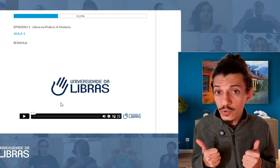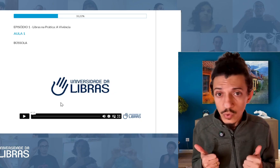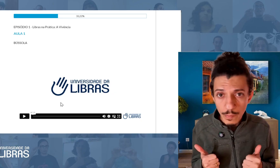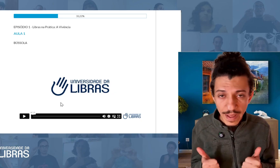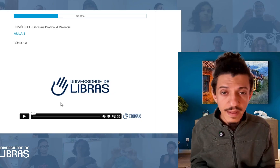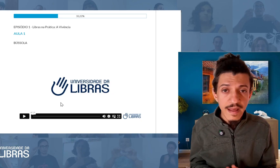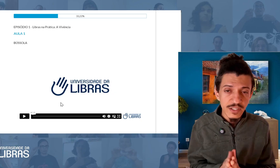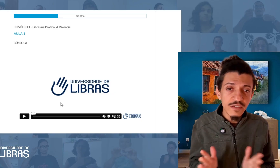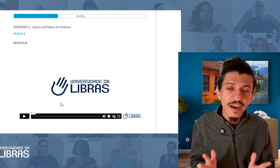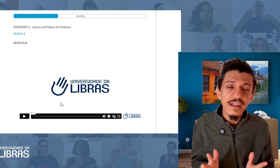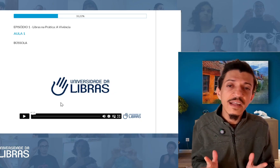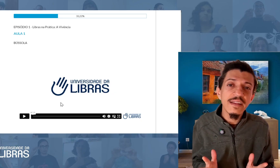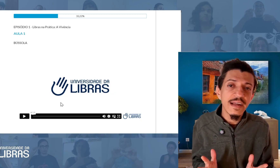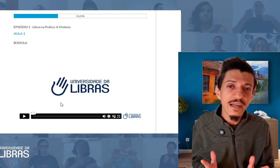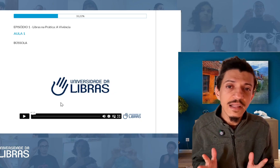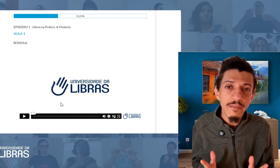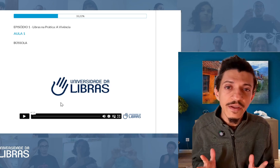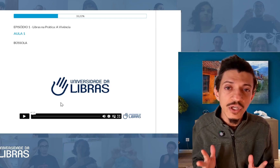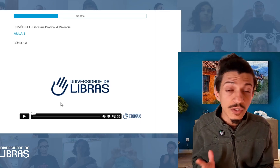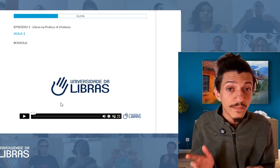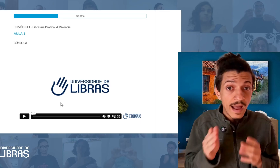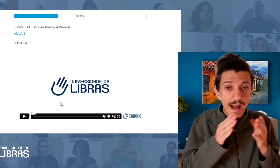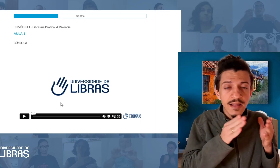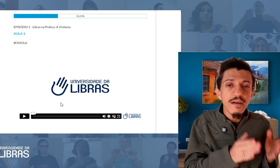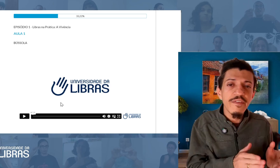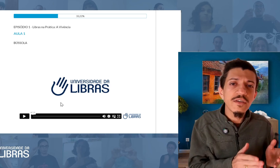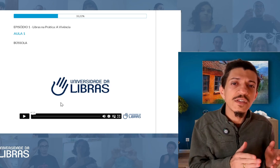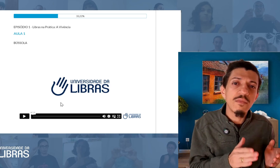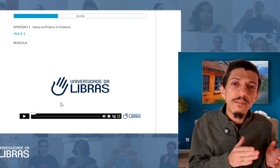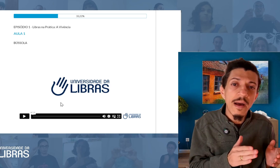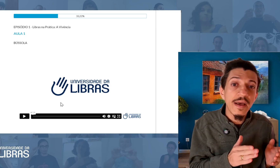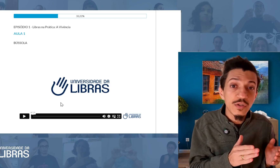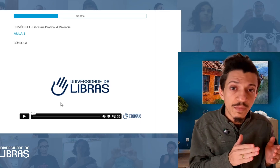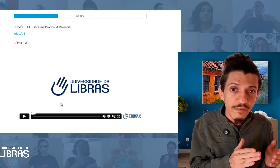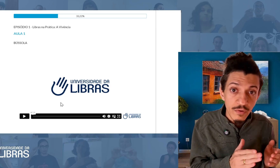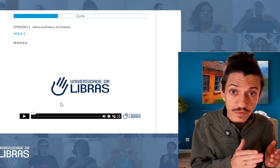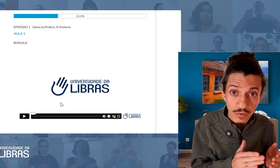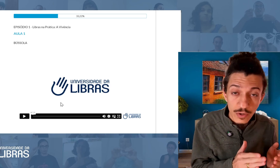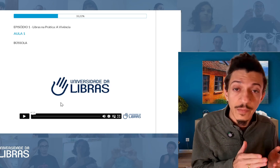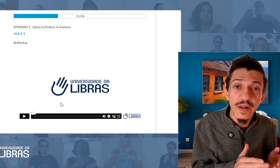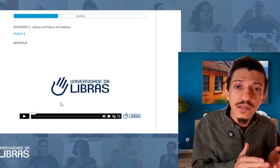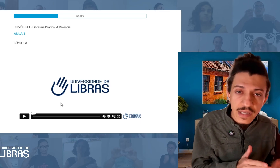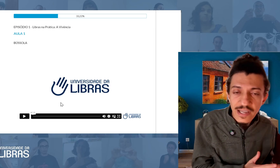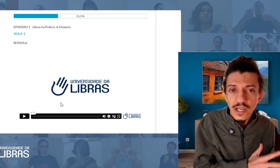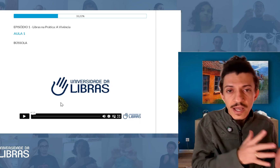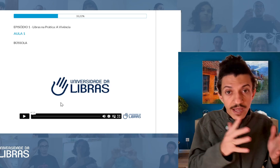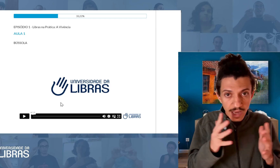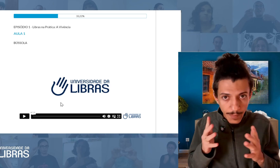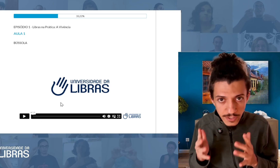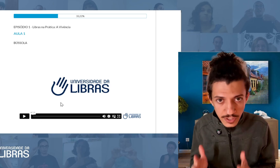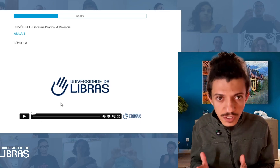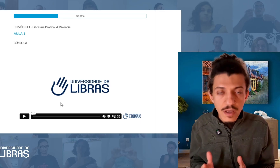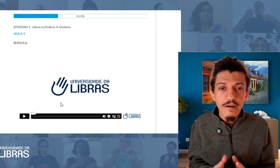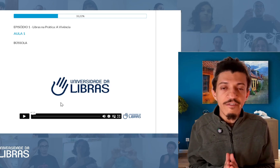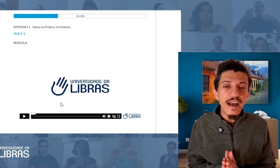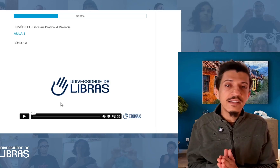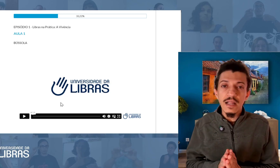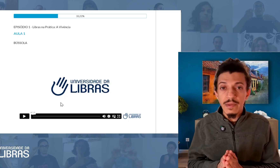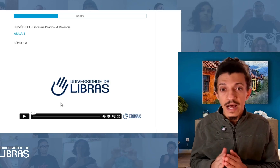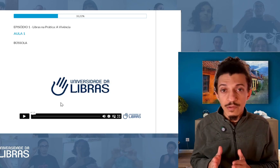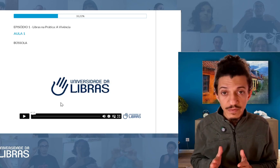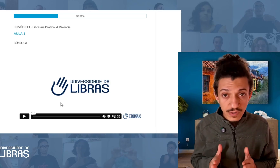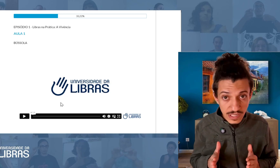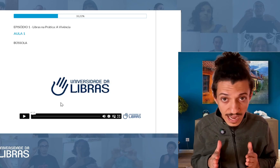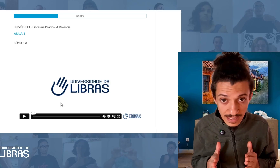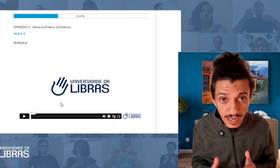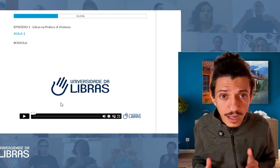Tá, tudo bem. A gente vai entender exatamente isso através do seu mapeamento de perfil individual de aprendizagem e a partir disso vai ser